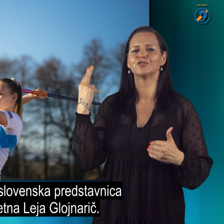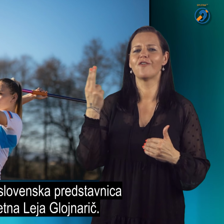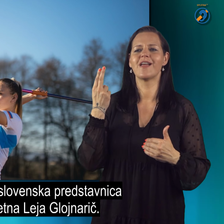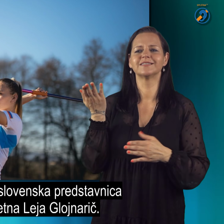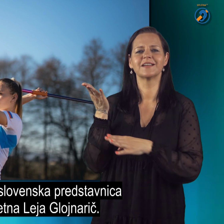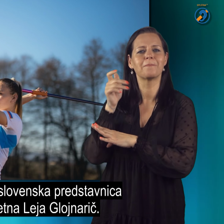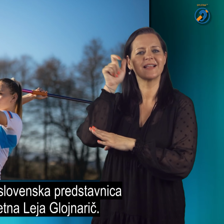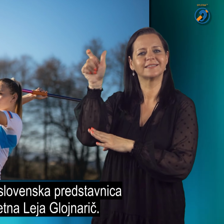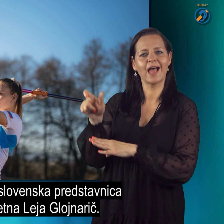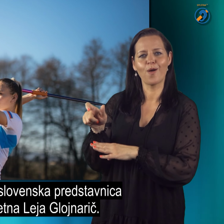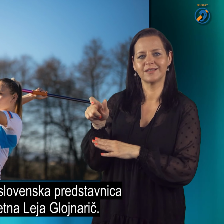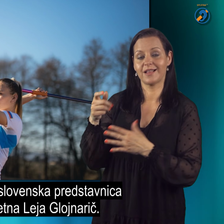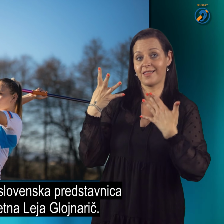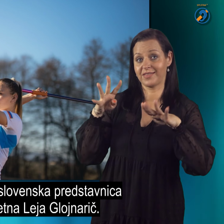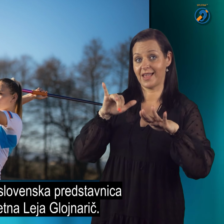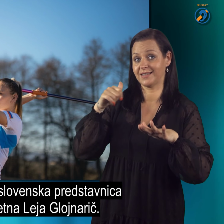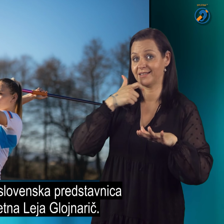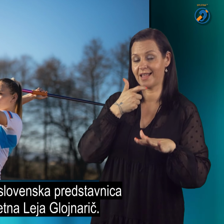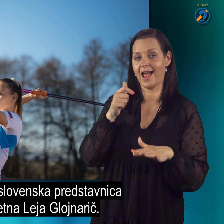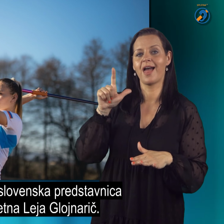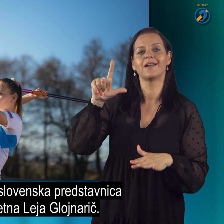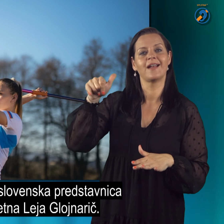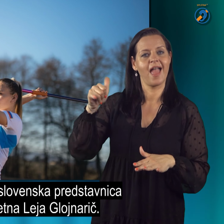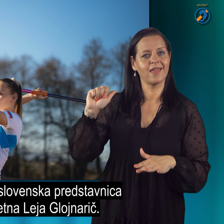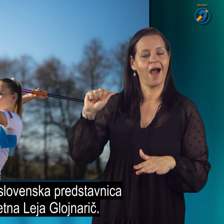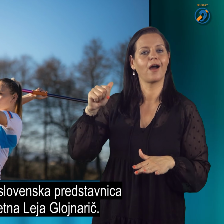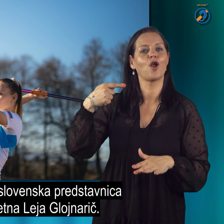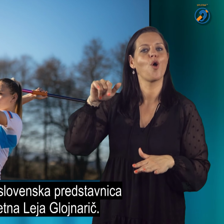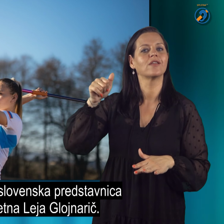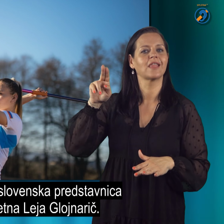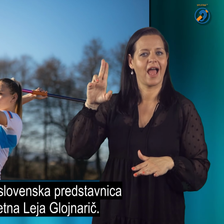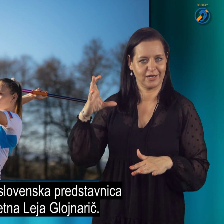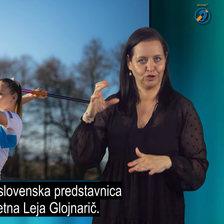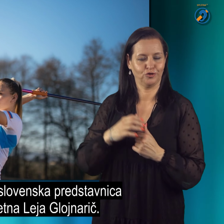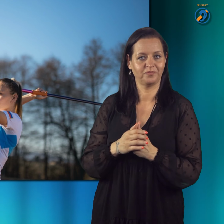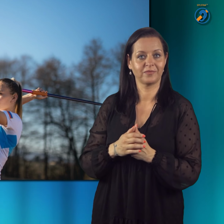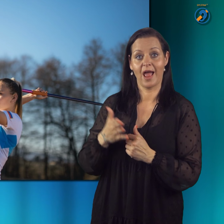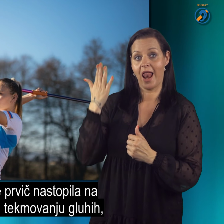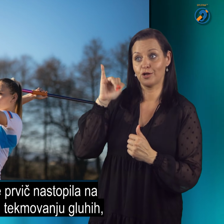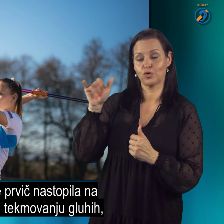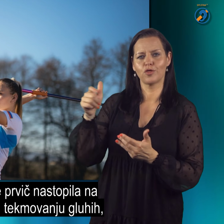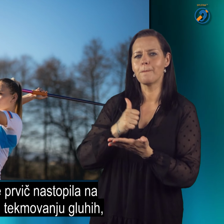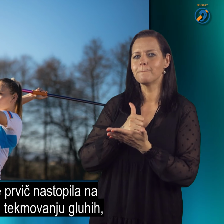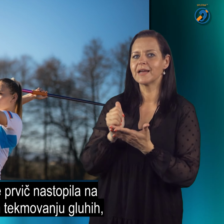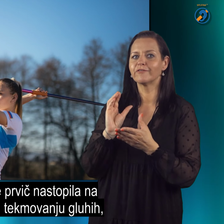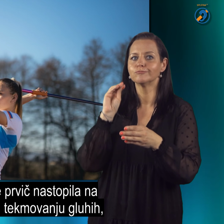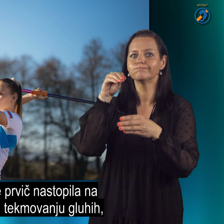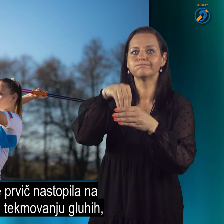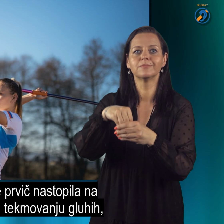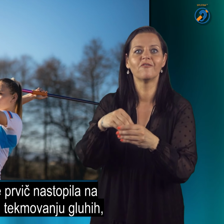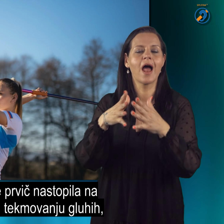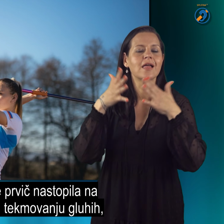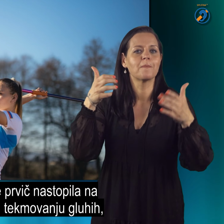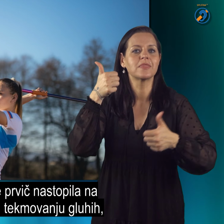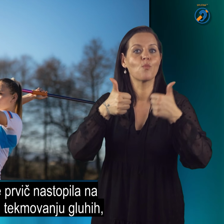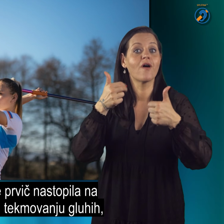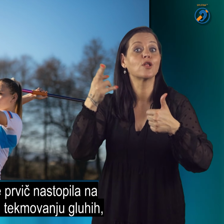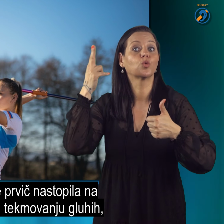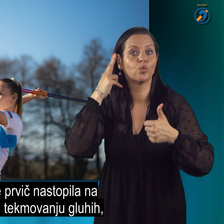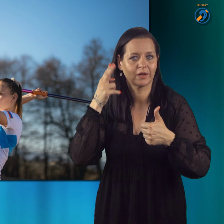Najmanjša slovenska predstavnica je 19-letna Leja Glojnarič. Lani je prvič nastopila na